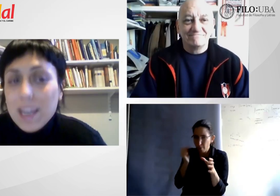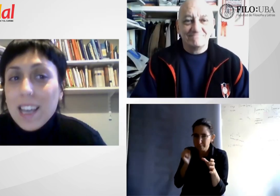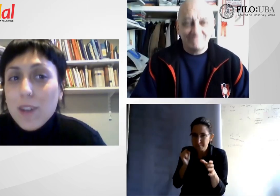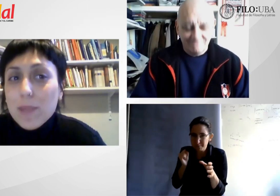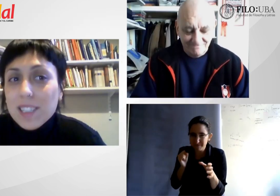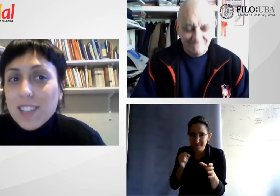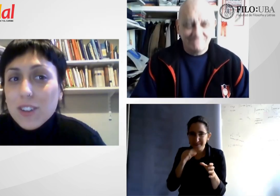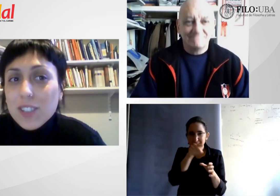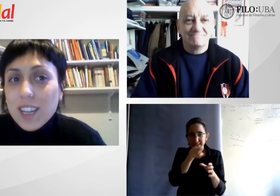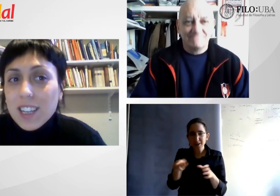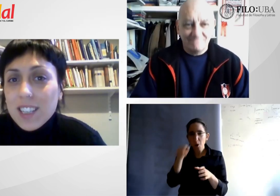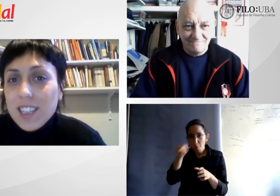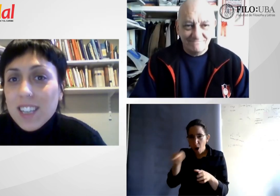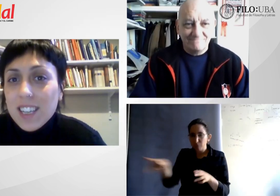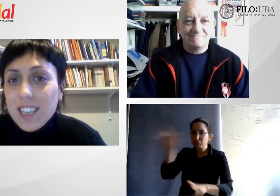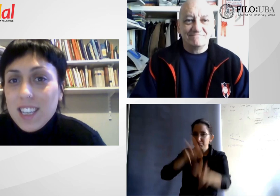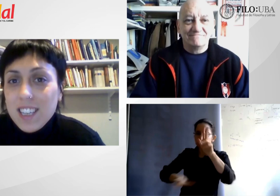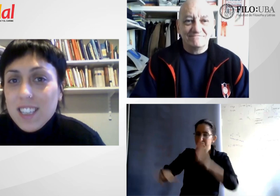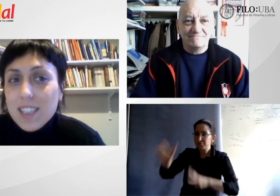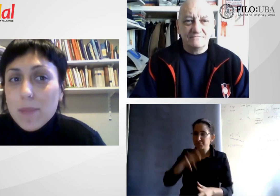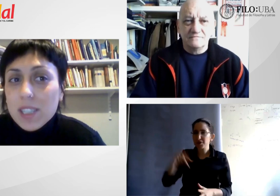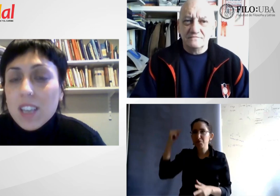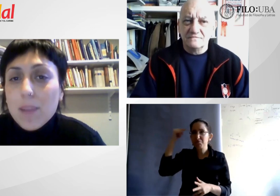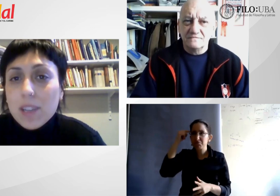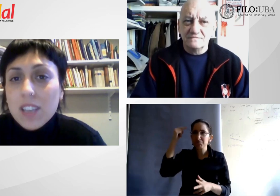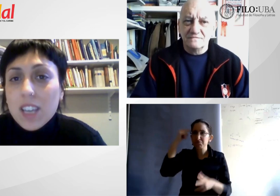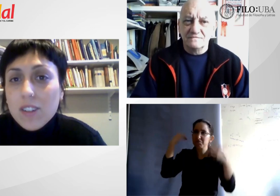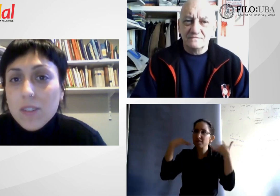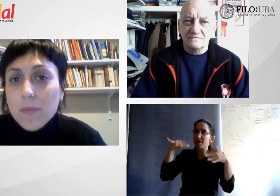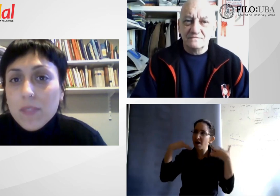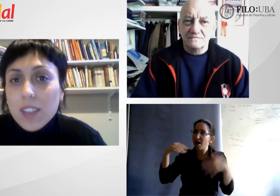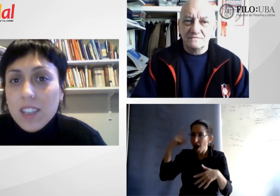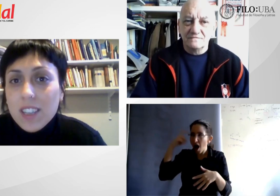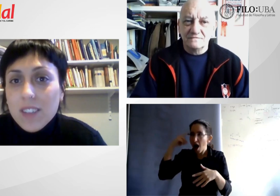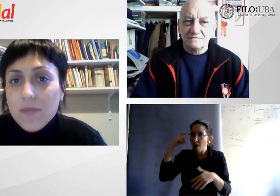Me he quedado pensando cosas que dijiste y siempre se sigue aprendiendo.